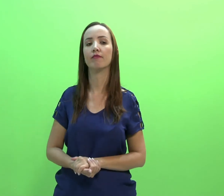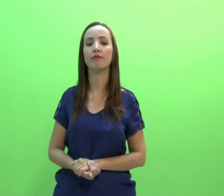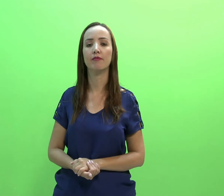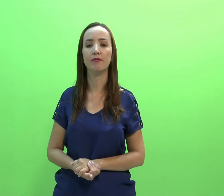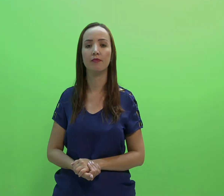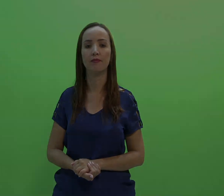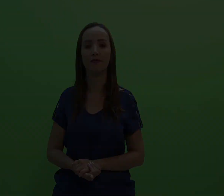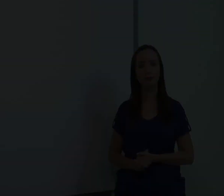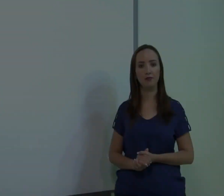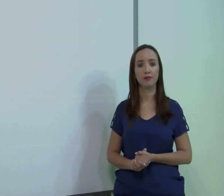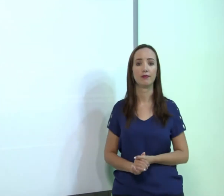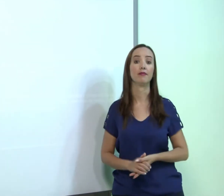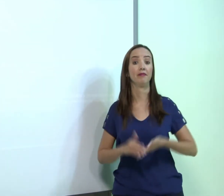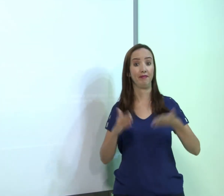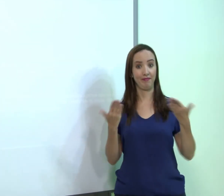Veja,